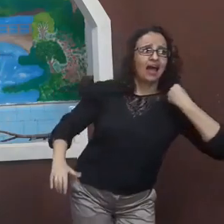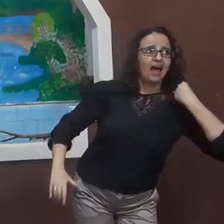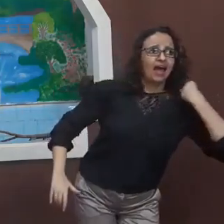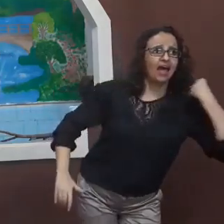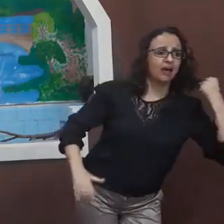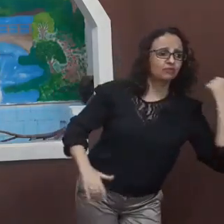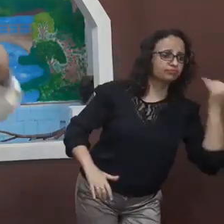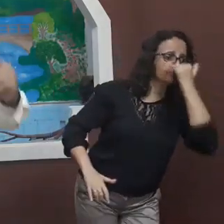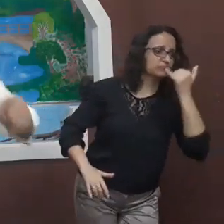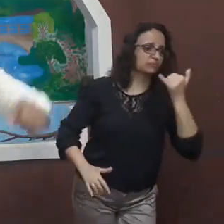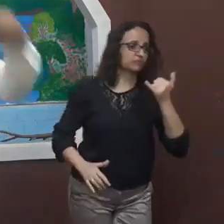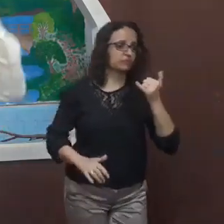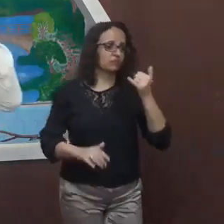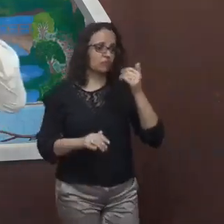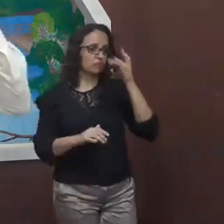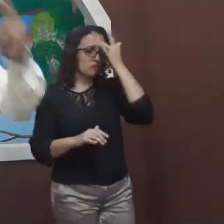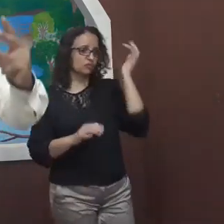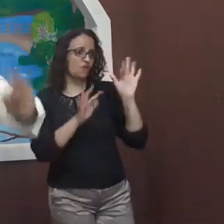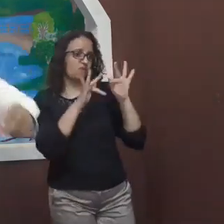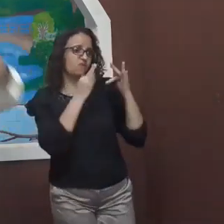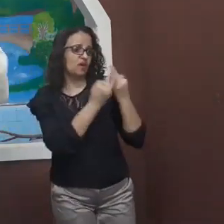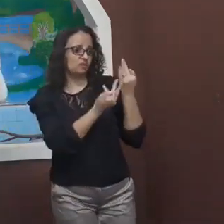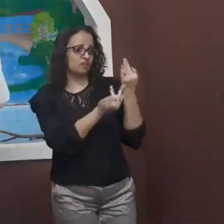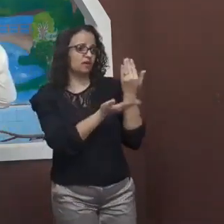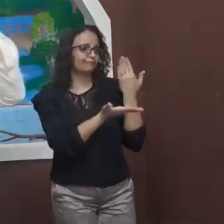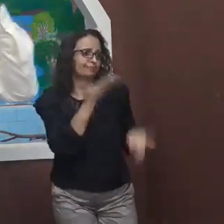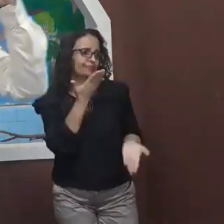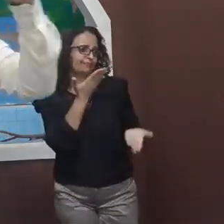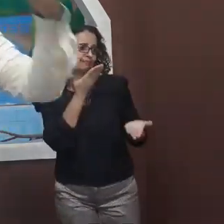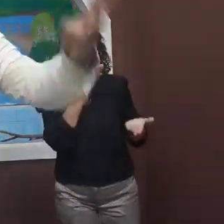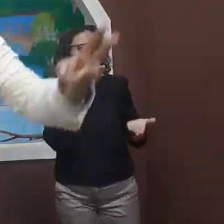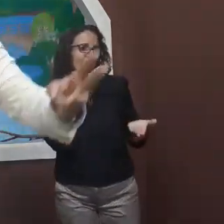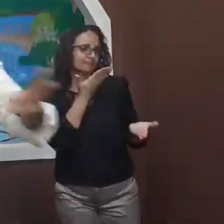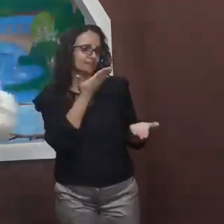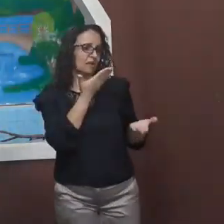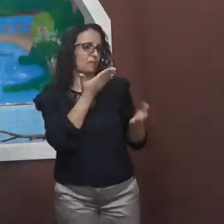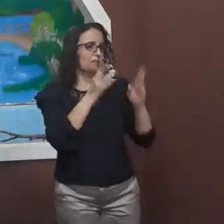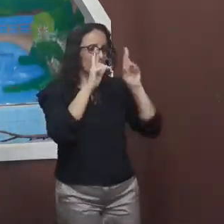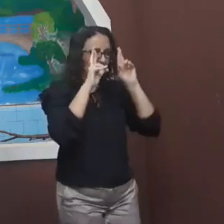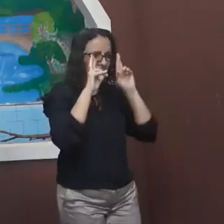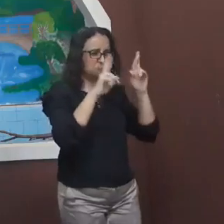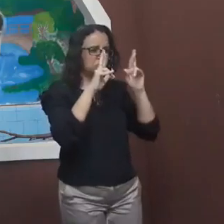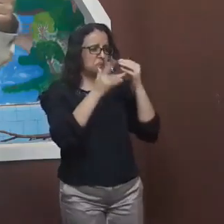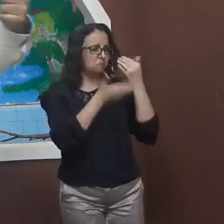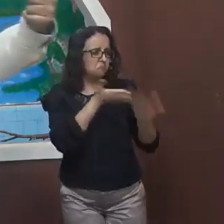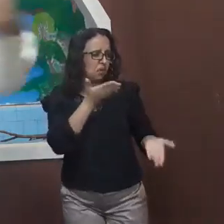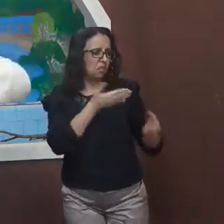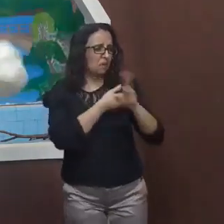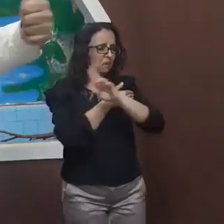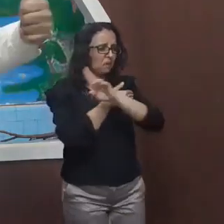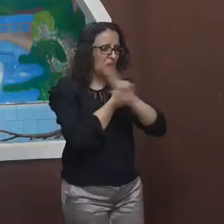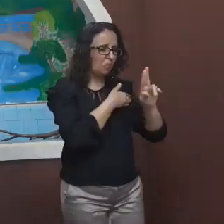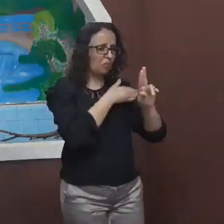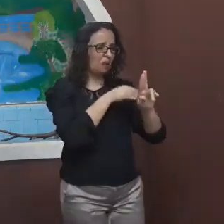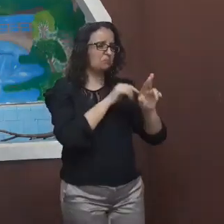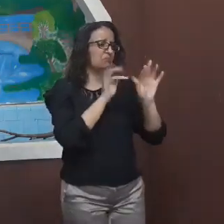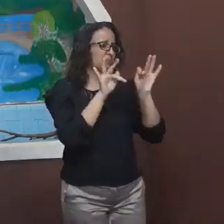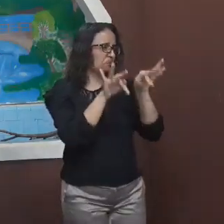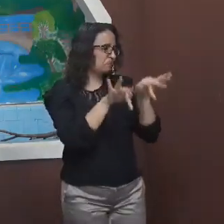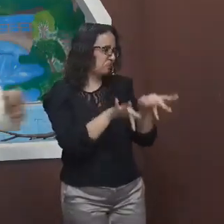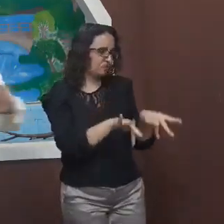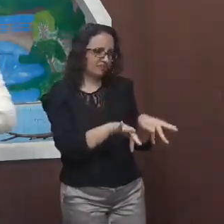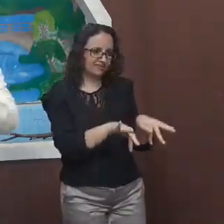pessoas que perderam família, perderam empreendimento, perderam respeito, perderam o nome, perderam a comunhão com